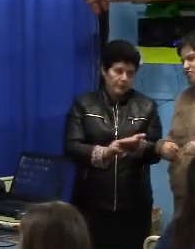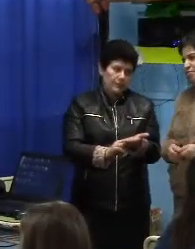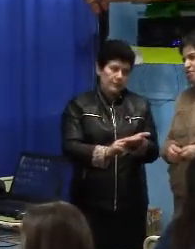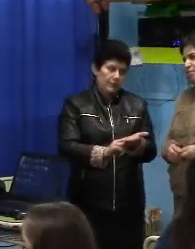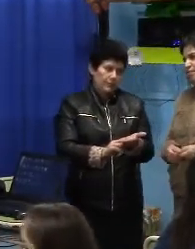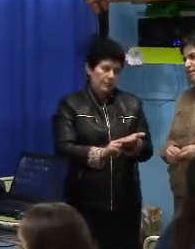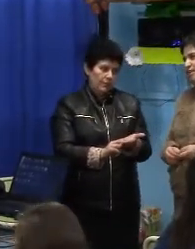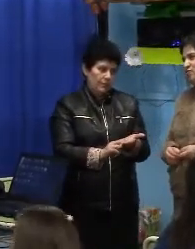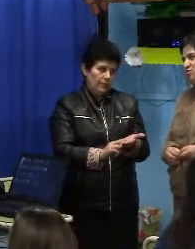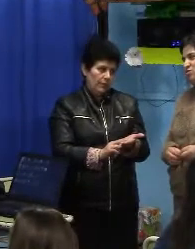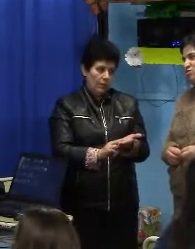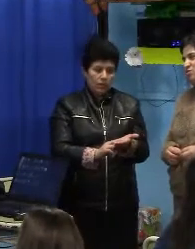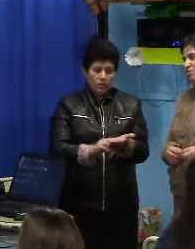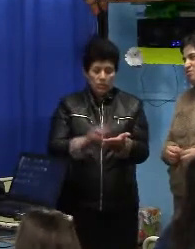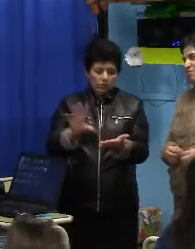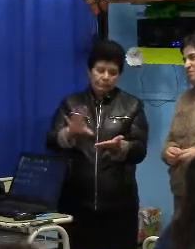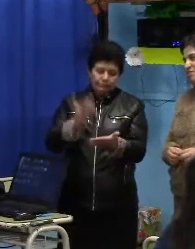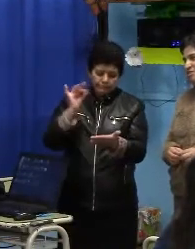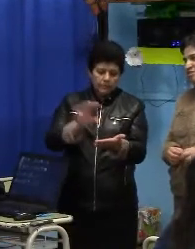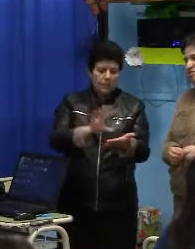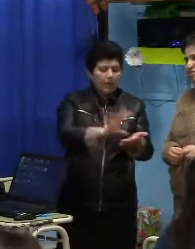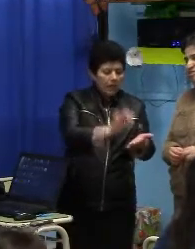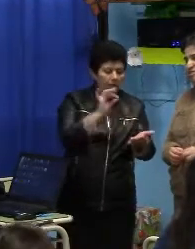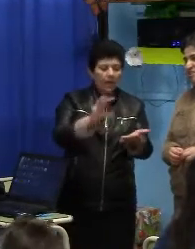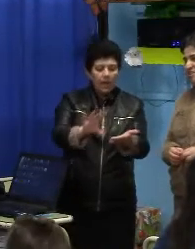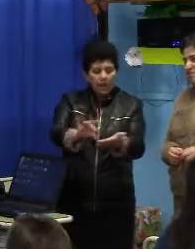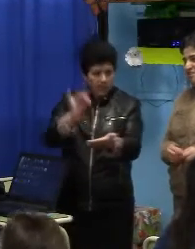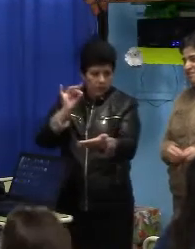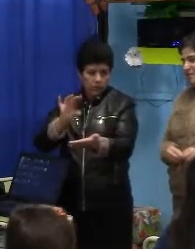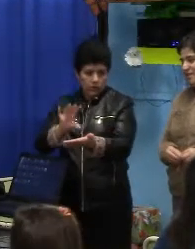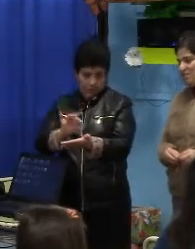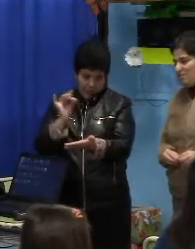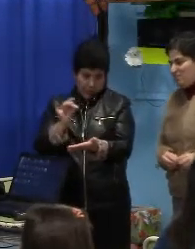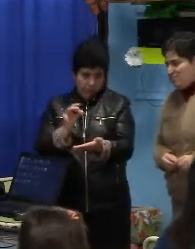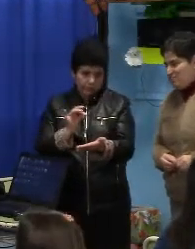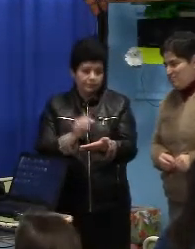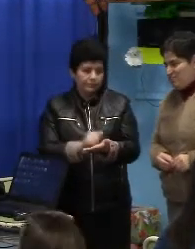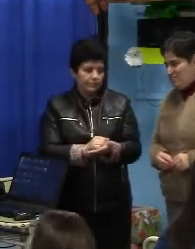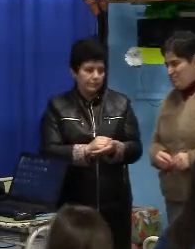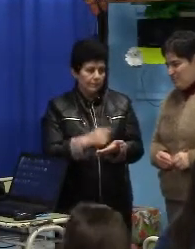ir tomando pedazos y todo eso. Pero